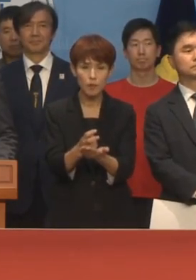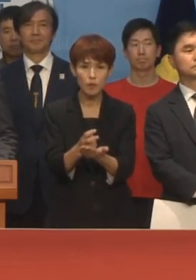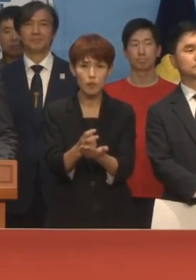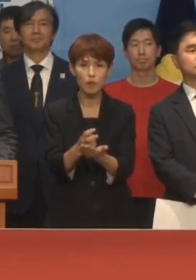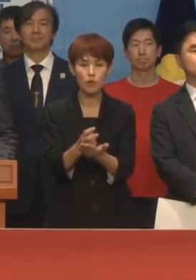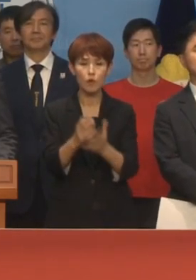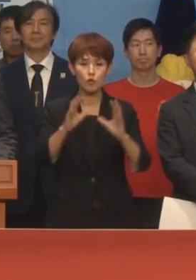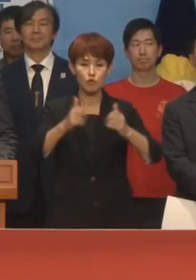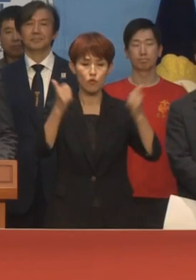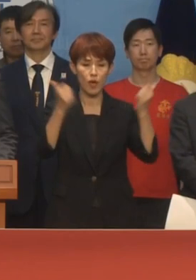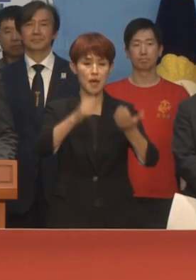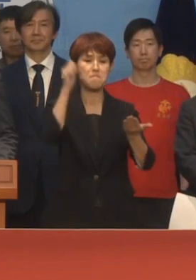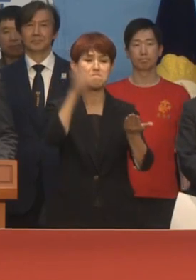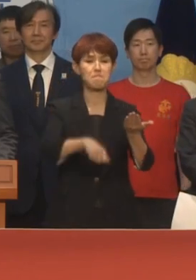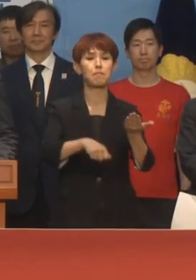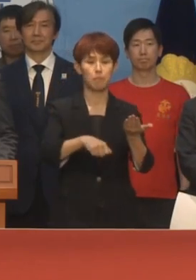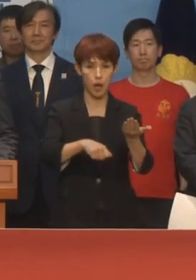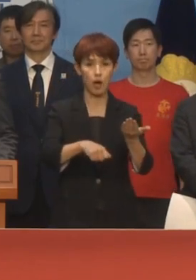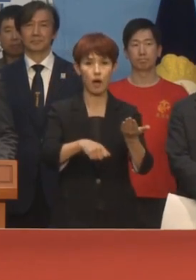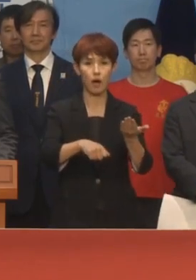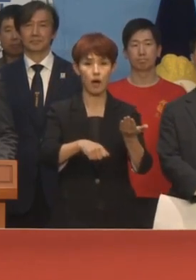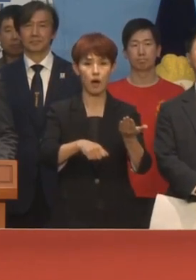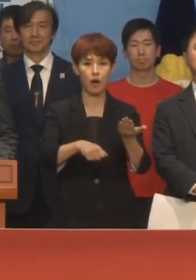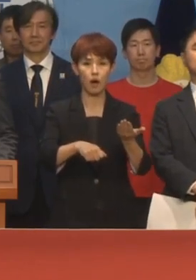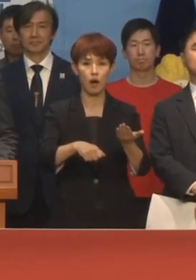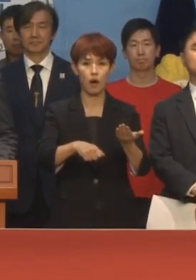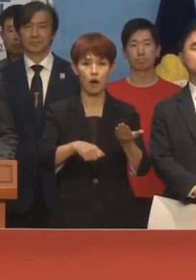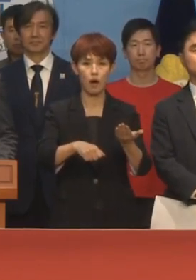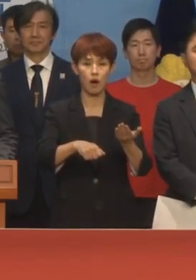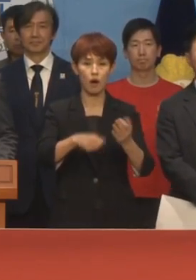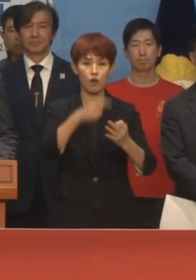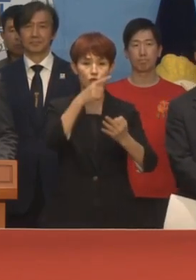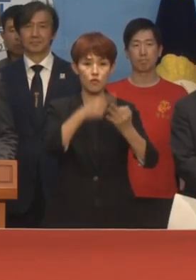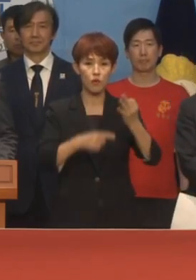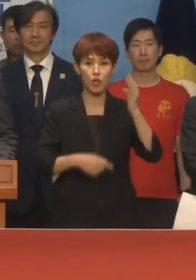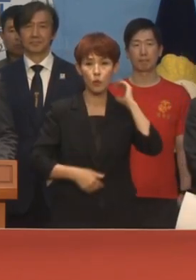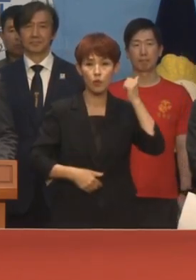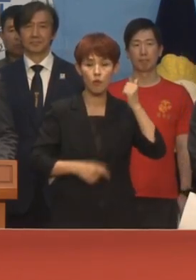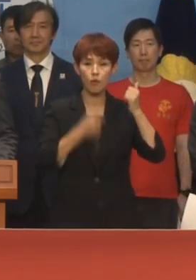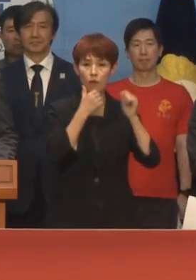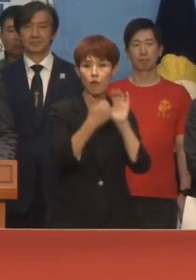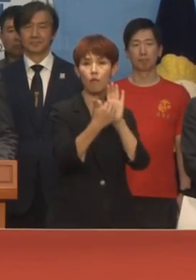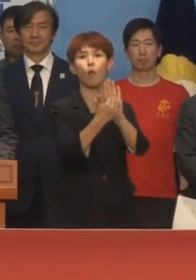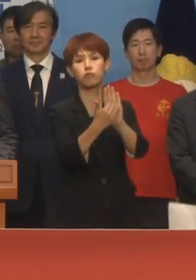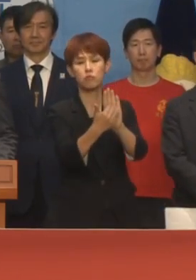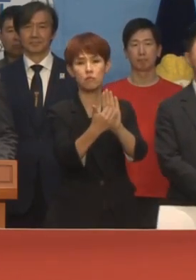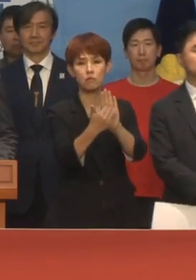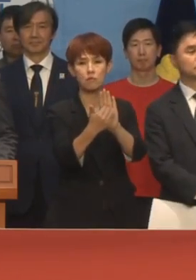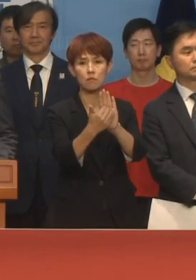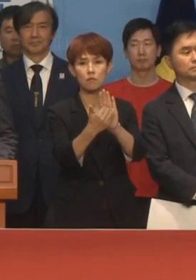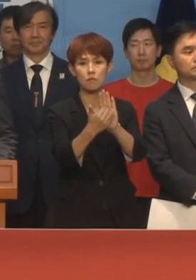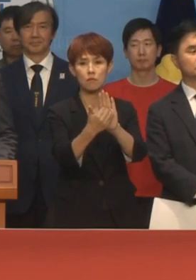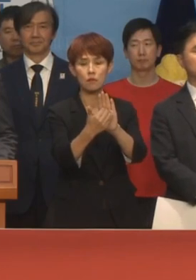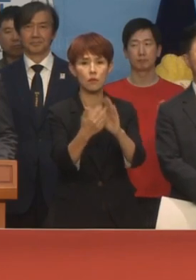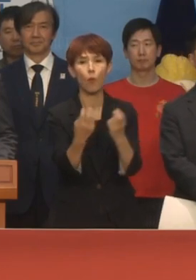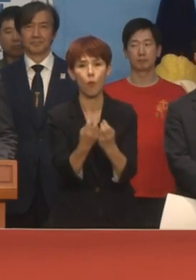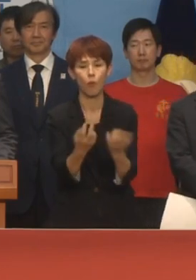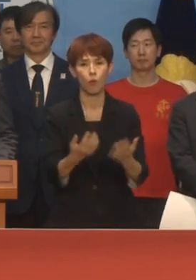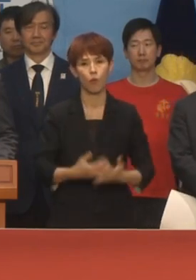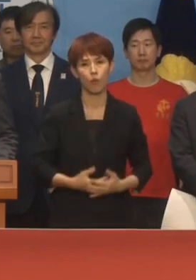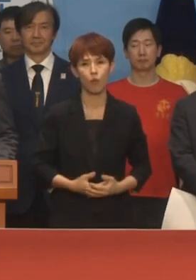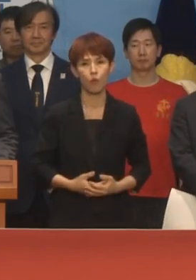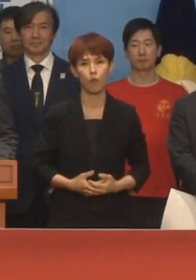국회를 통과했는데 또다시 윤석열 대통령의 거부권으로 이 특검법이 무력화된다고